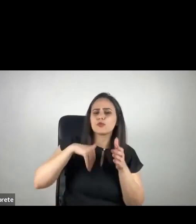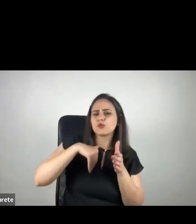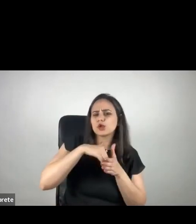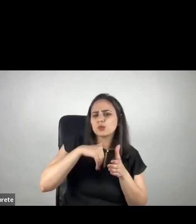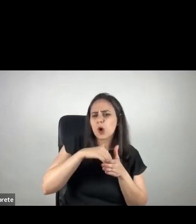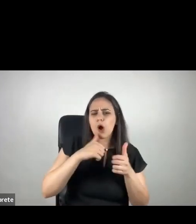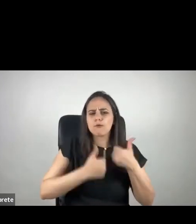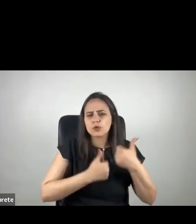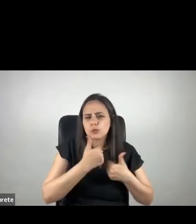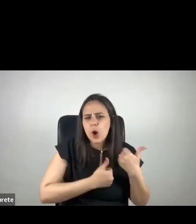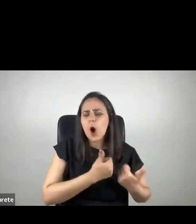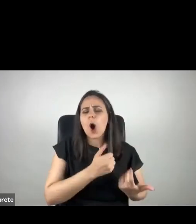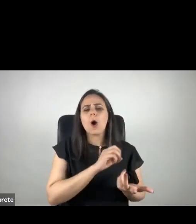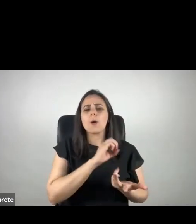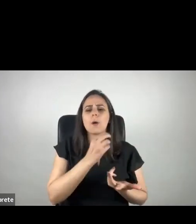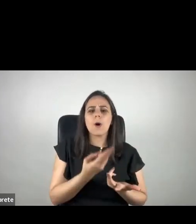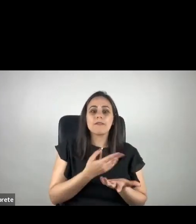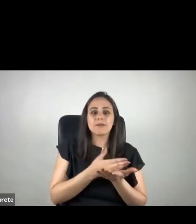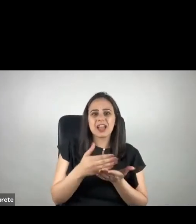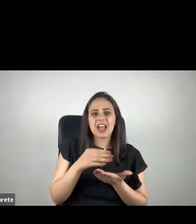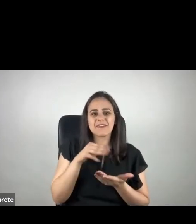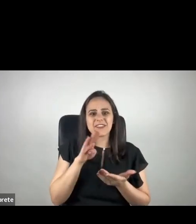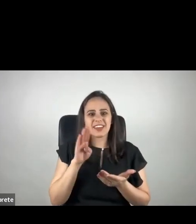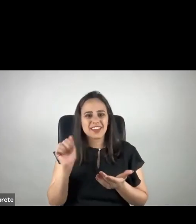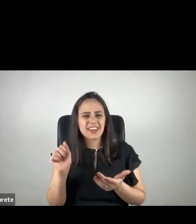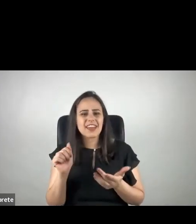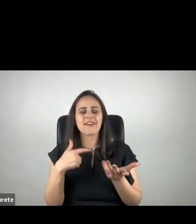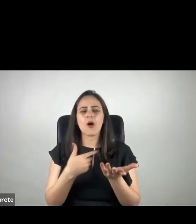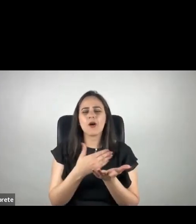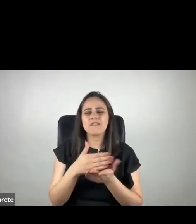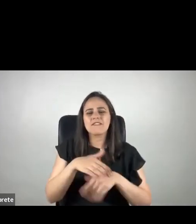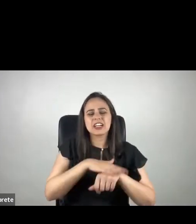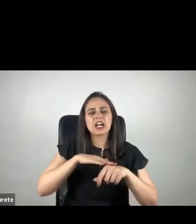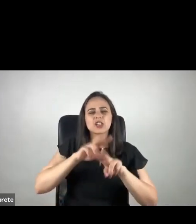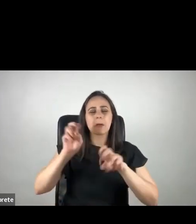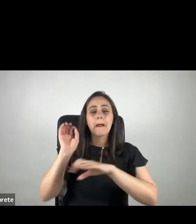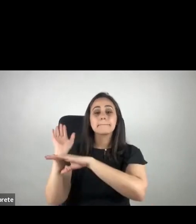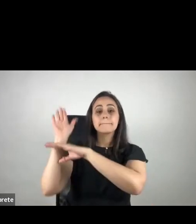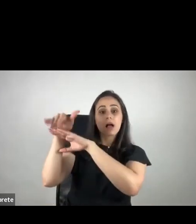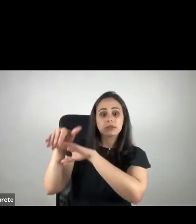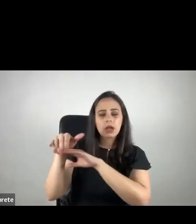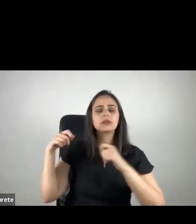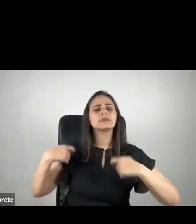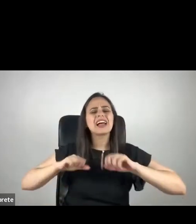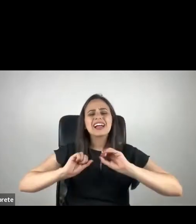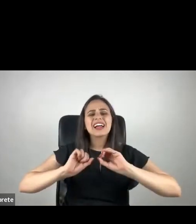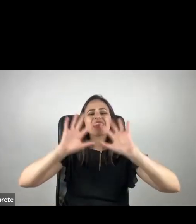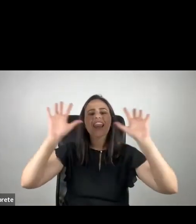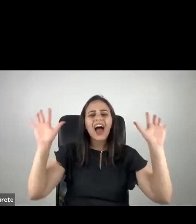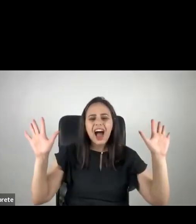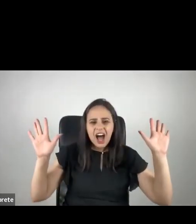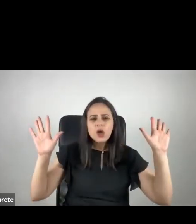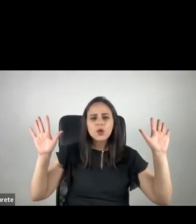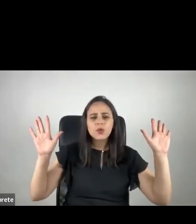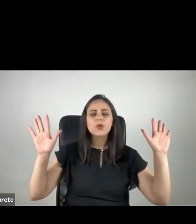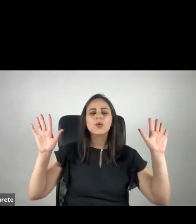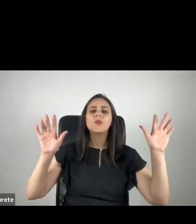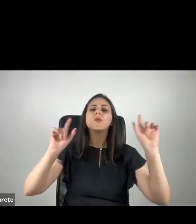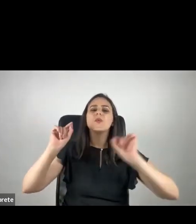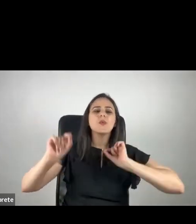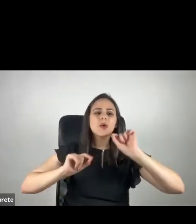que vai começar a NBA, vamos falar sobre basquete. Deixem claro o contexto e até em reuniões de